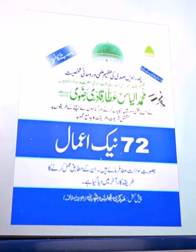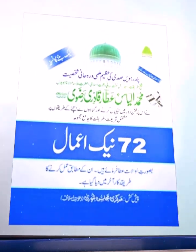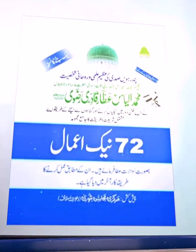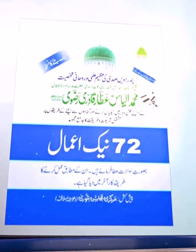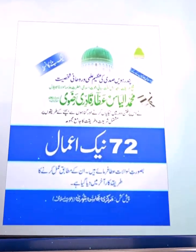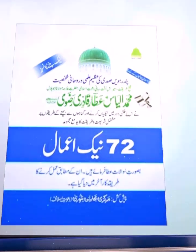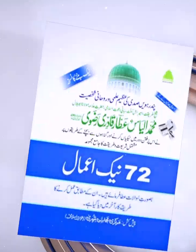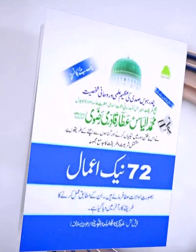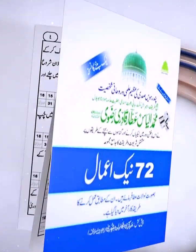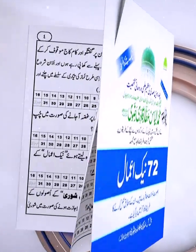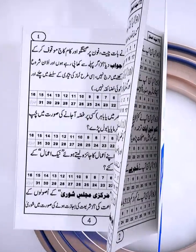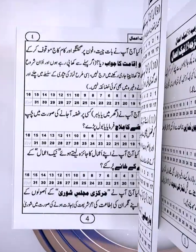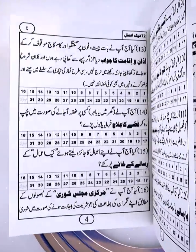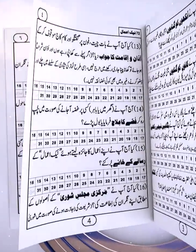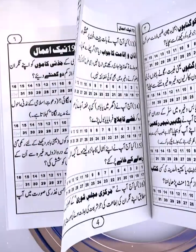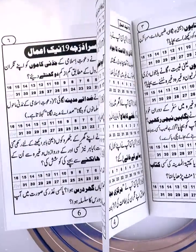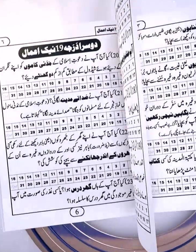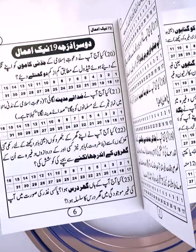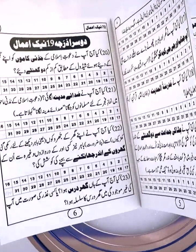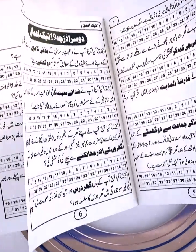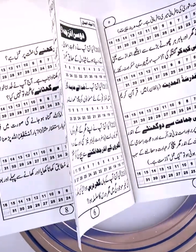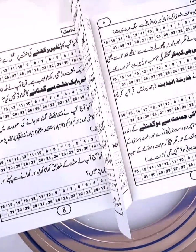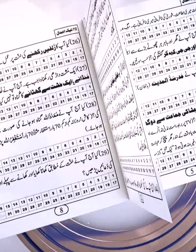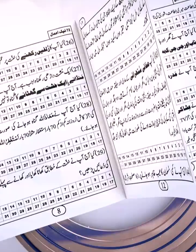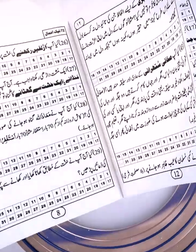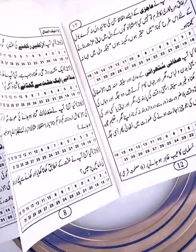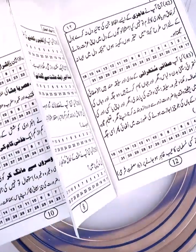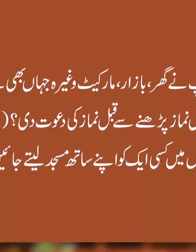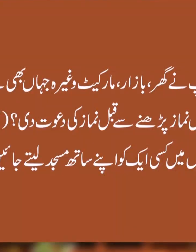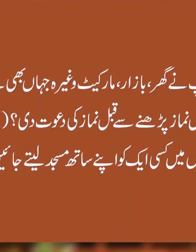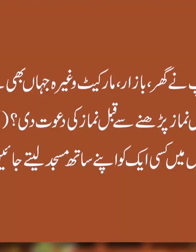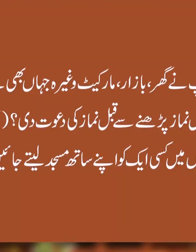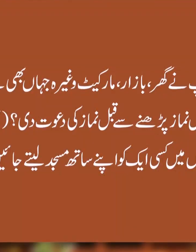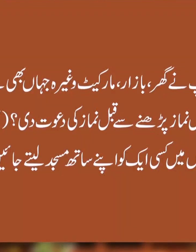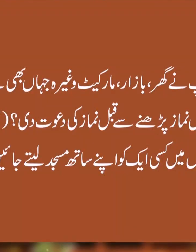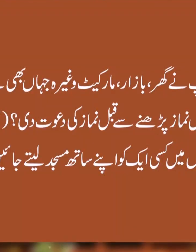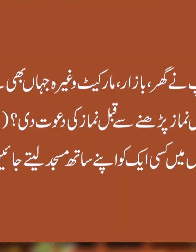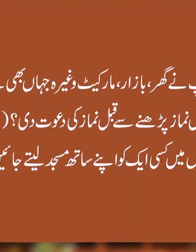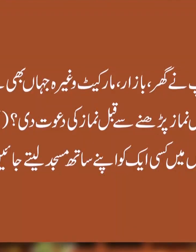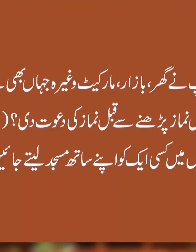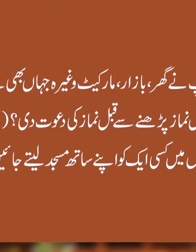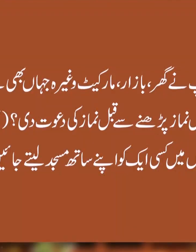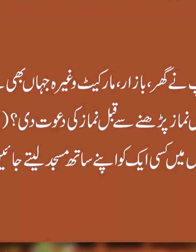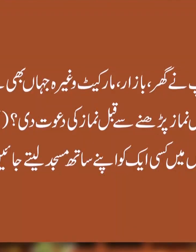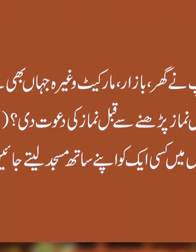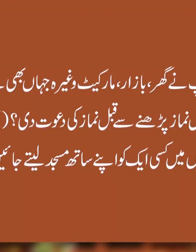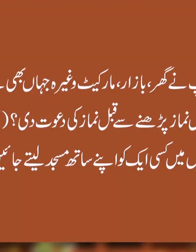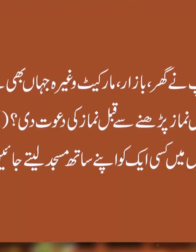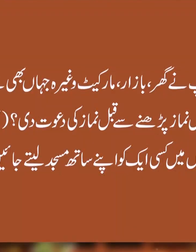ہے نیک عمل نمبر 3، یعنی سوال نمبر 3 وہ کیا ہے؟ کیا آج آپ نے گھر، بازار،